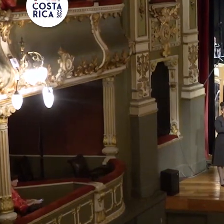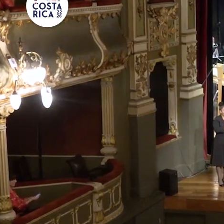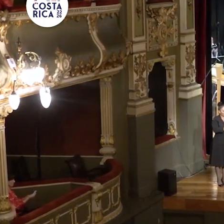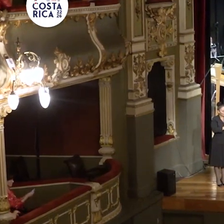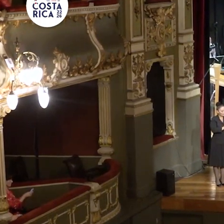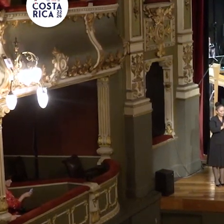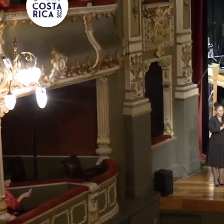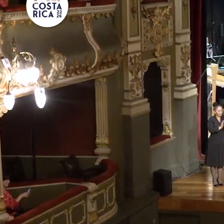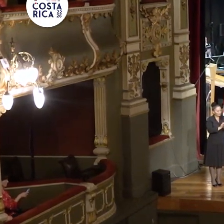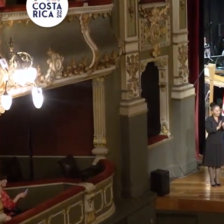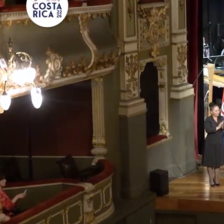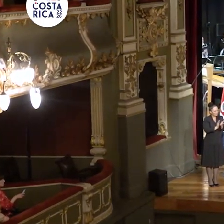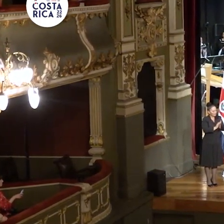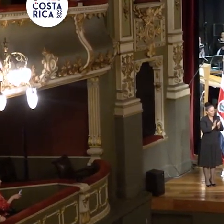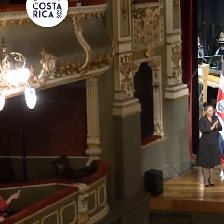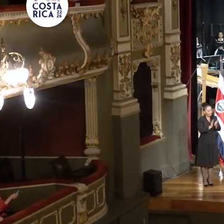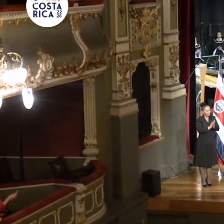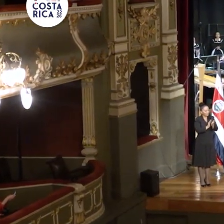Gracias.